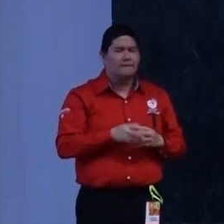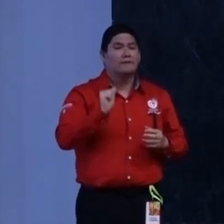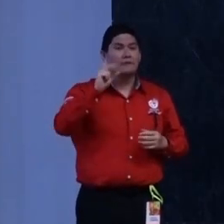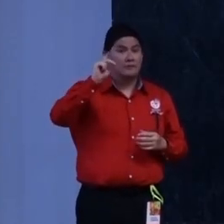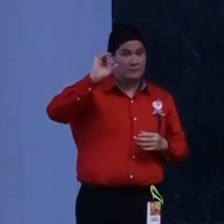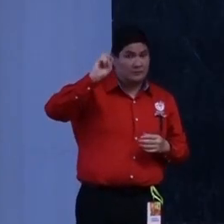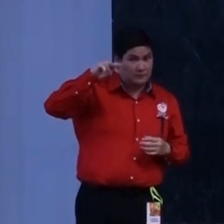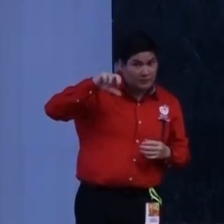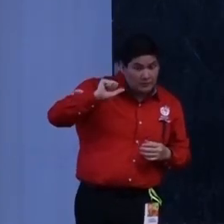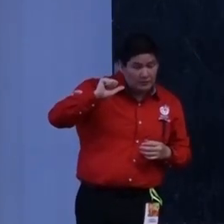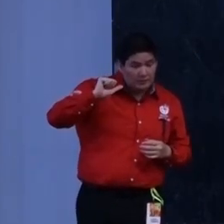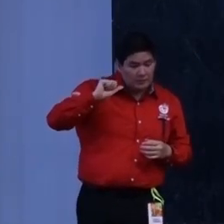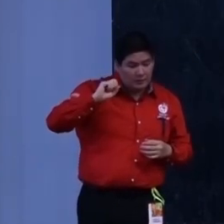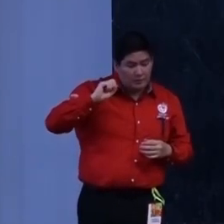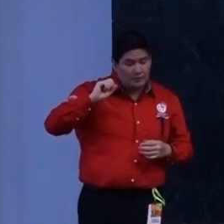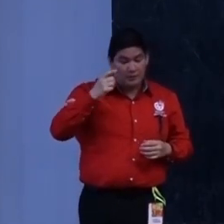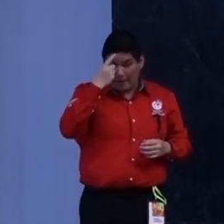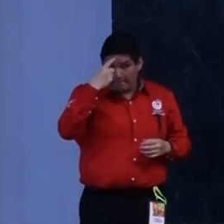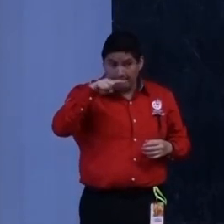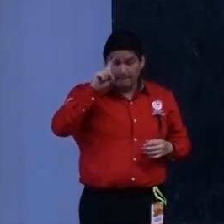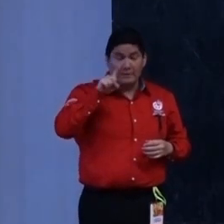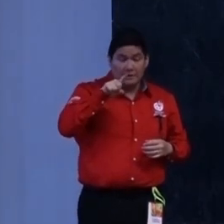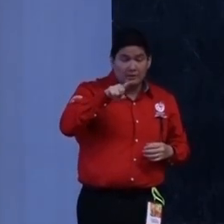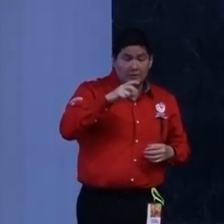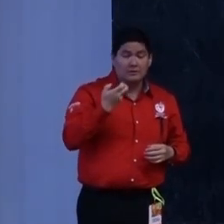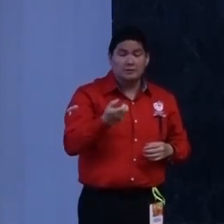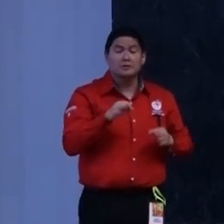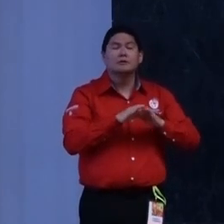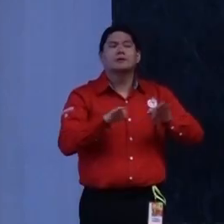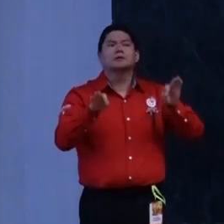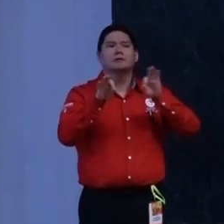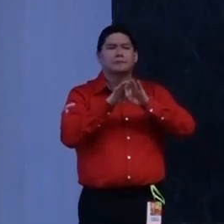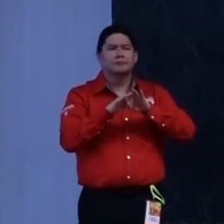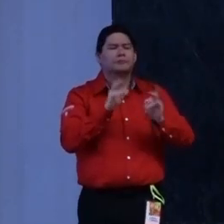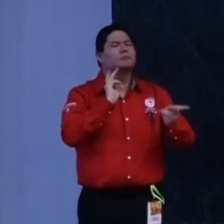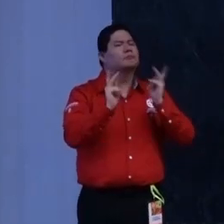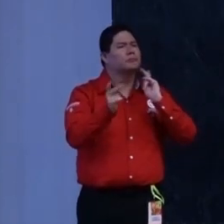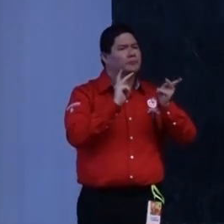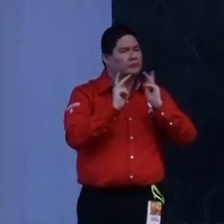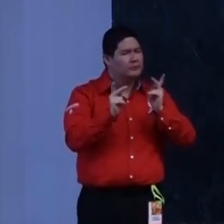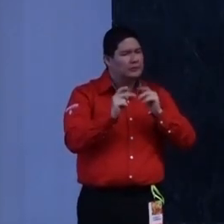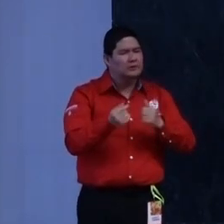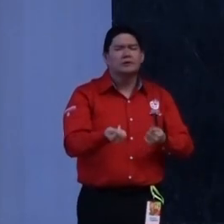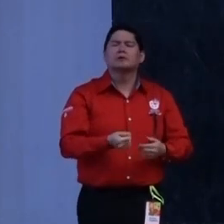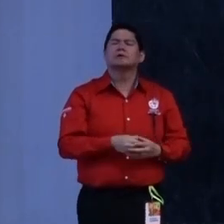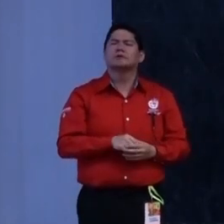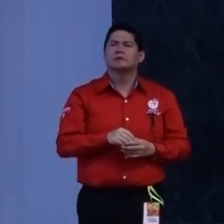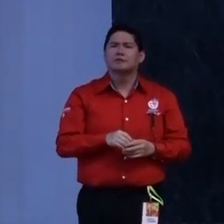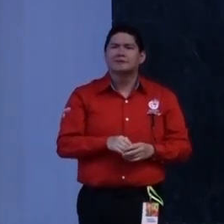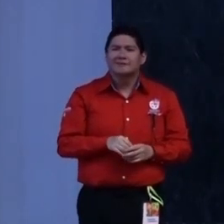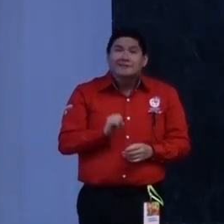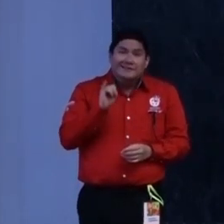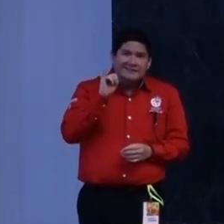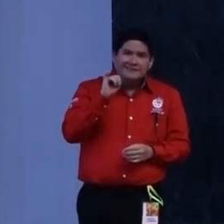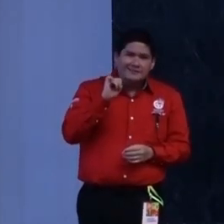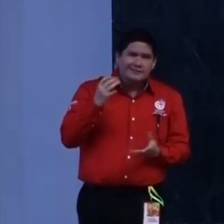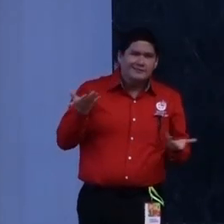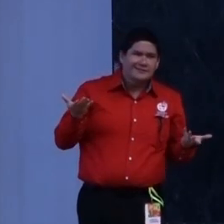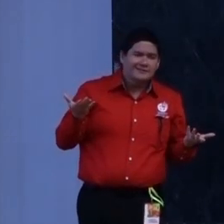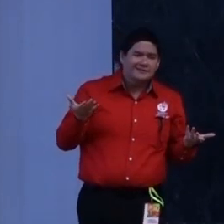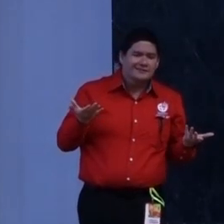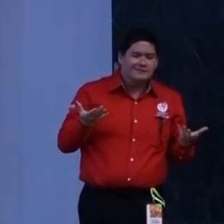Adriano, que para ti la música ha sido muy importante. ¿Por qué no nos cuentas un poco al respecto? Pues sí,